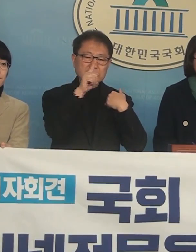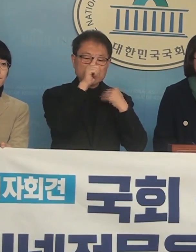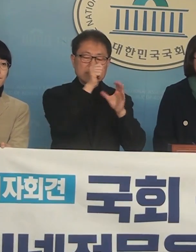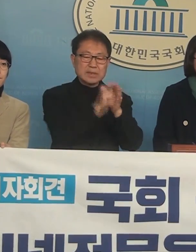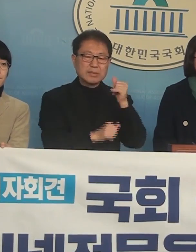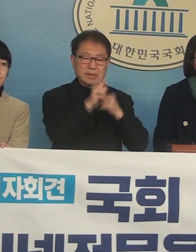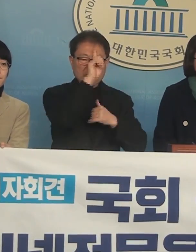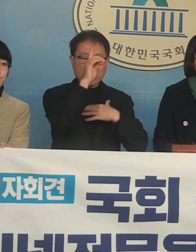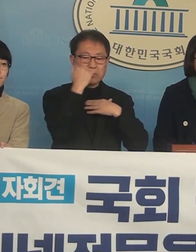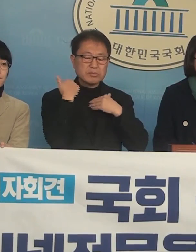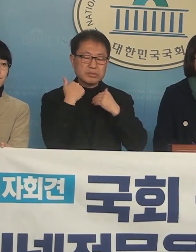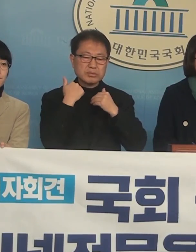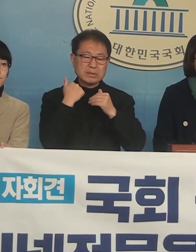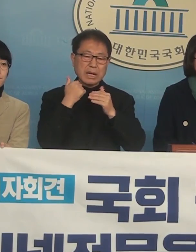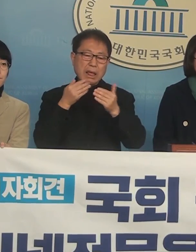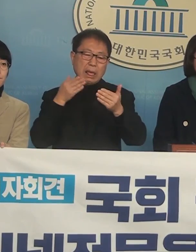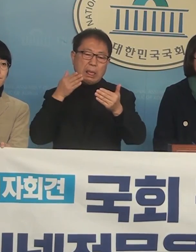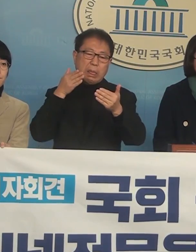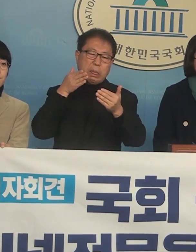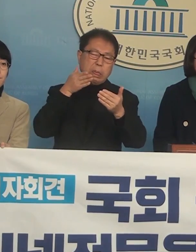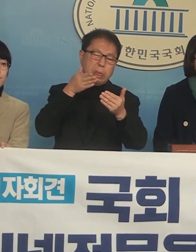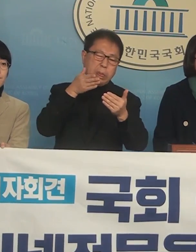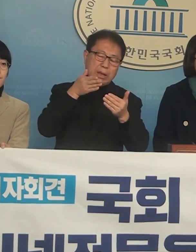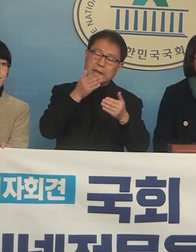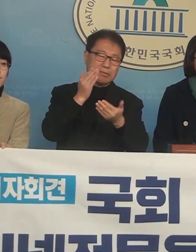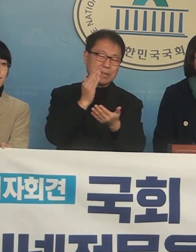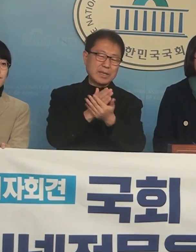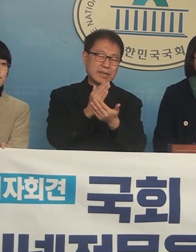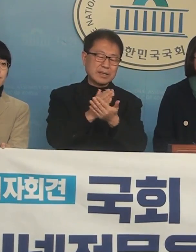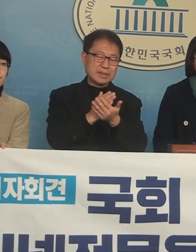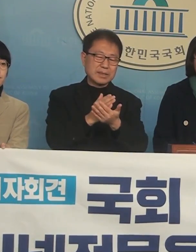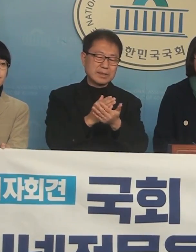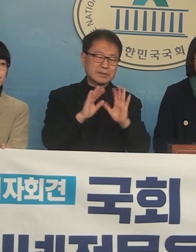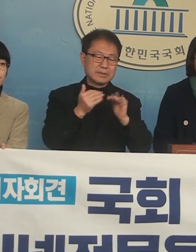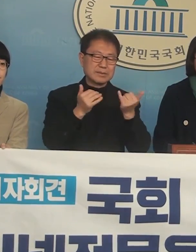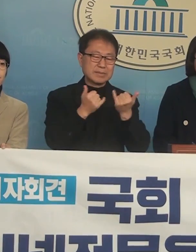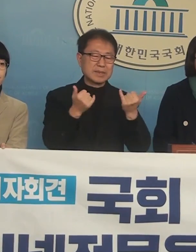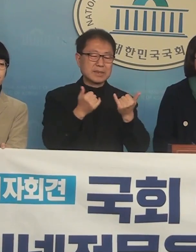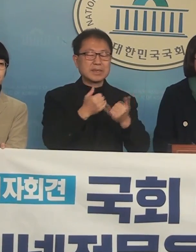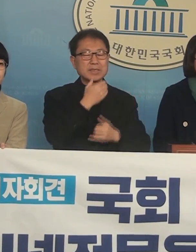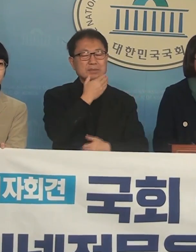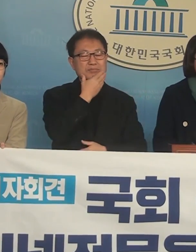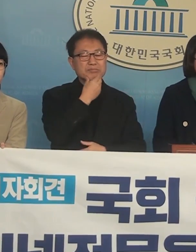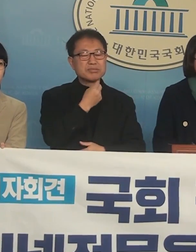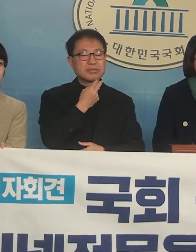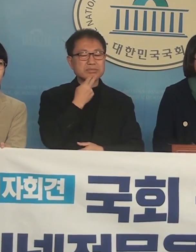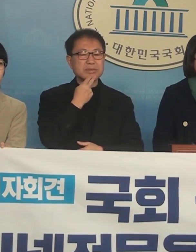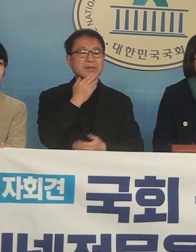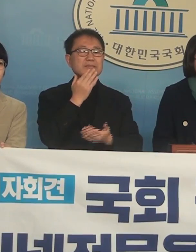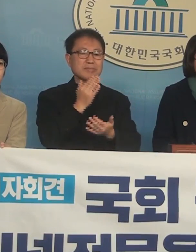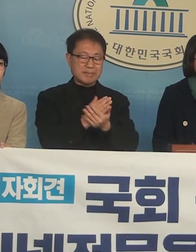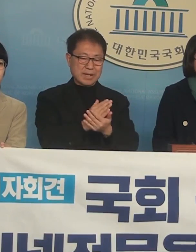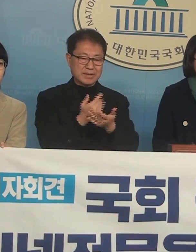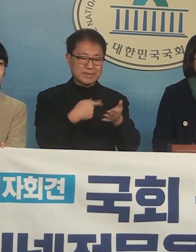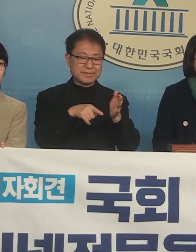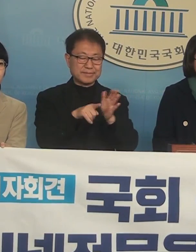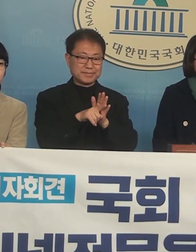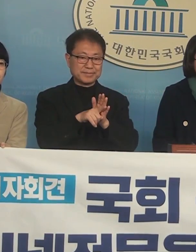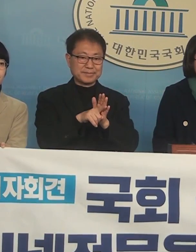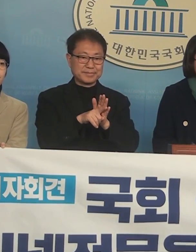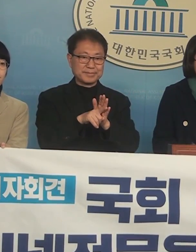질주를 멈춰주시기를 바랍니다. 국민이 더 이상 불행하지 않도록